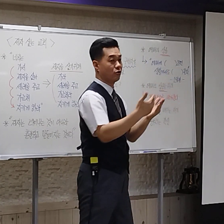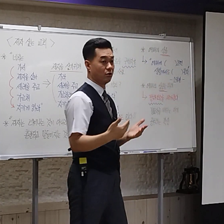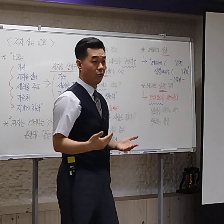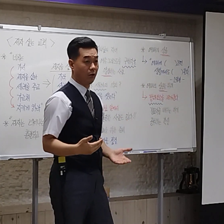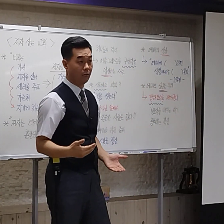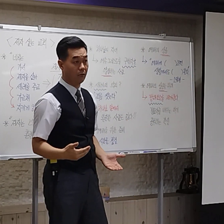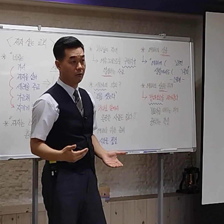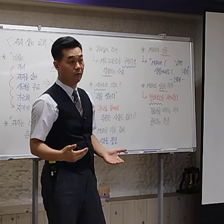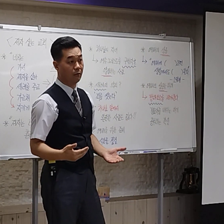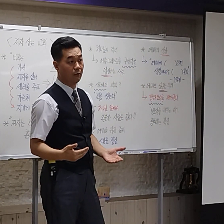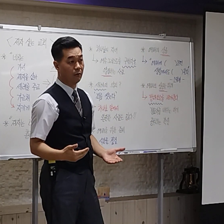주신 거예요.